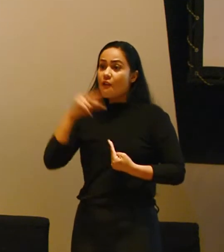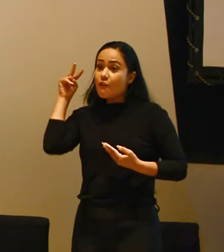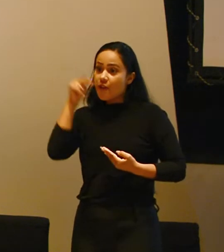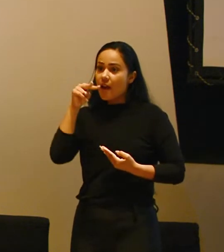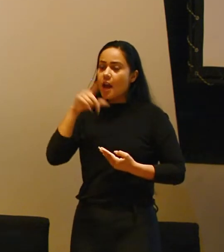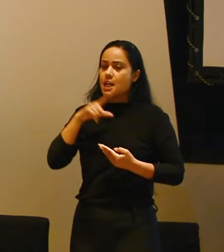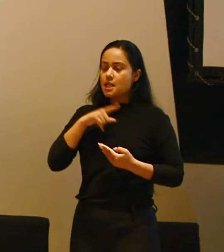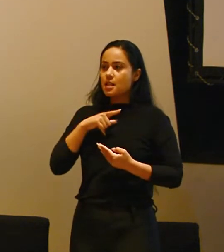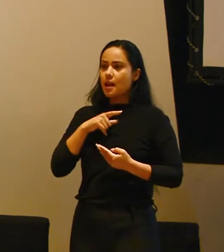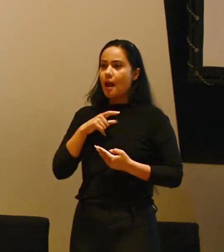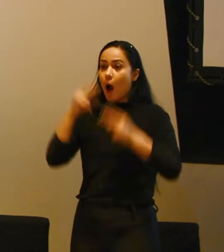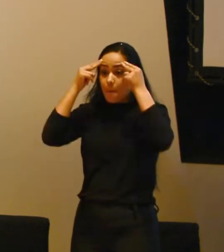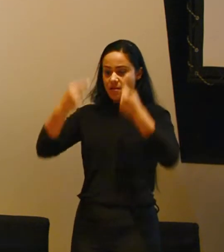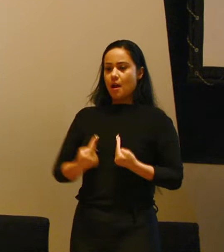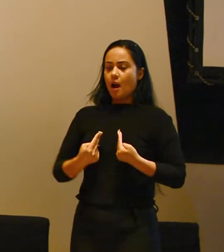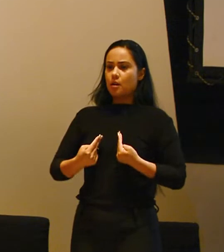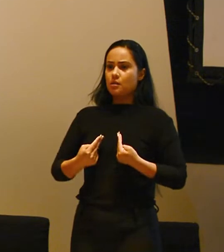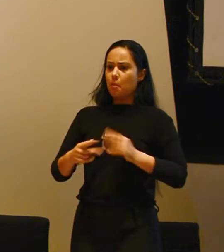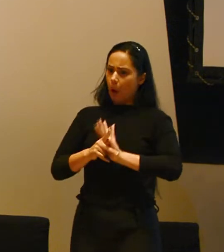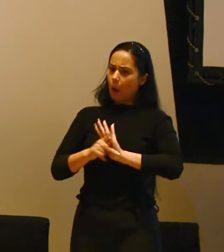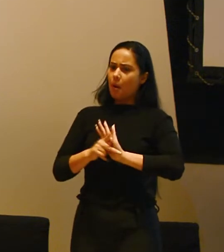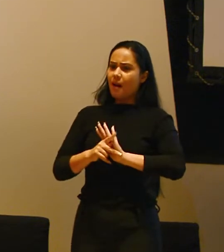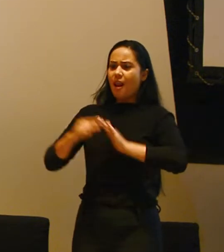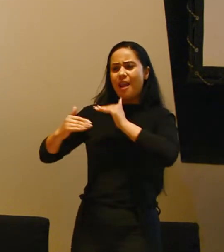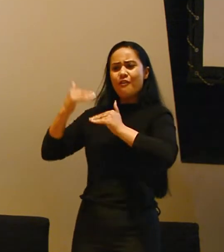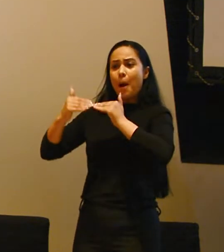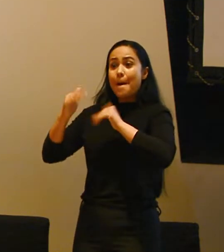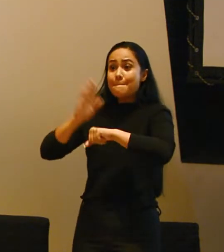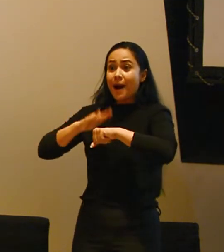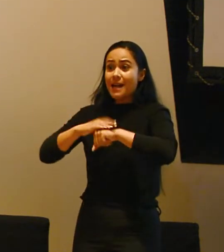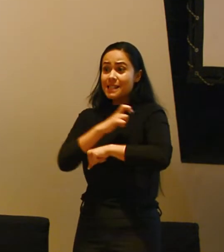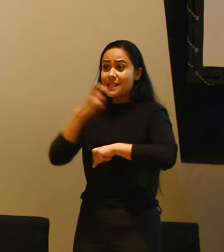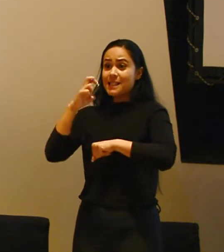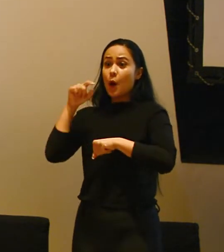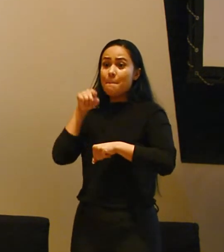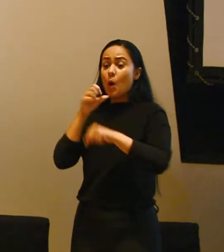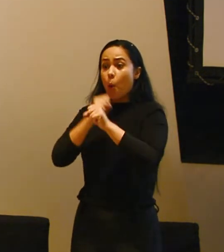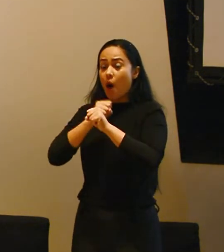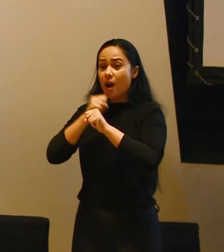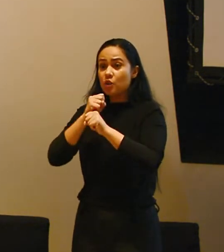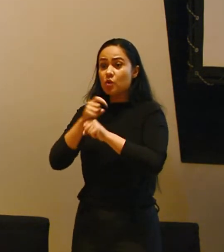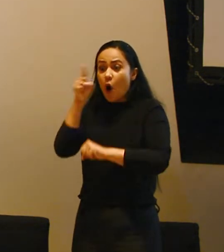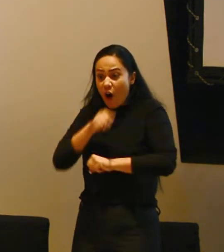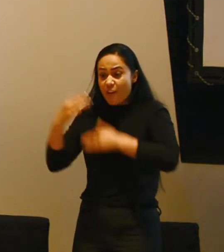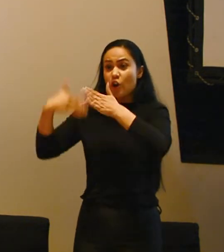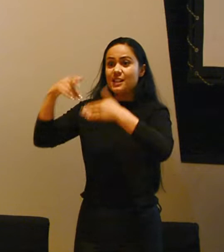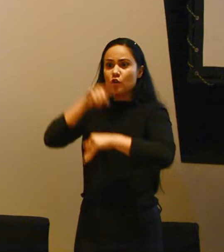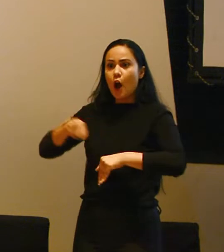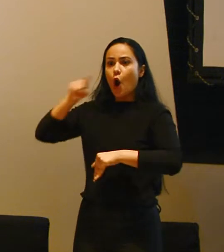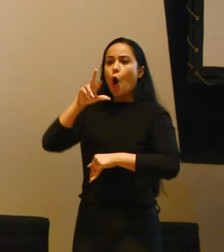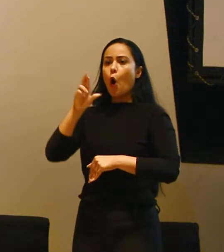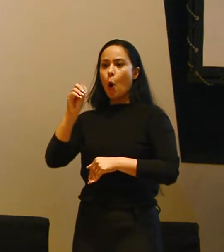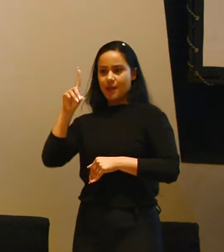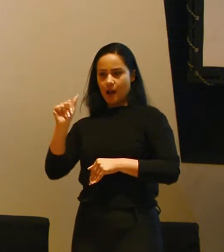que a humanidade, o ser humano, levou mais de 5.000 anos para a evolução da roda. Aparelho